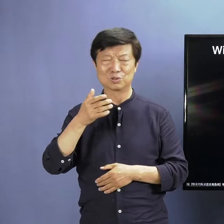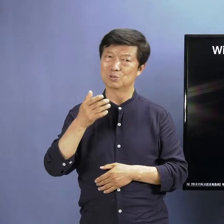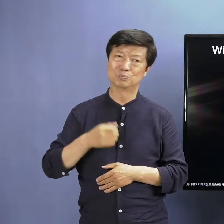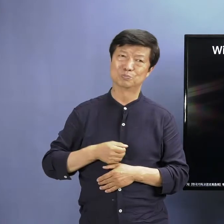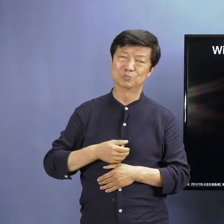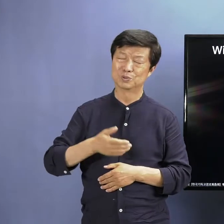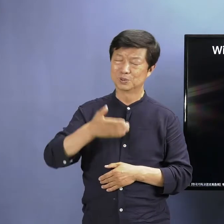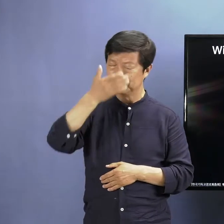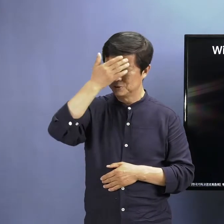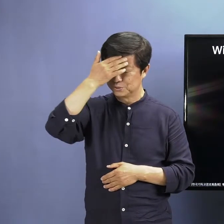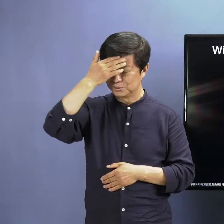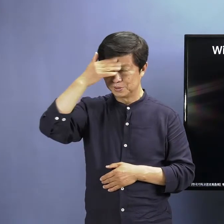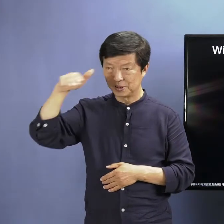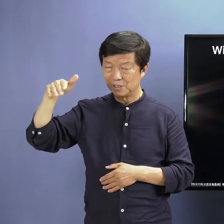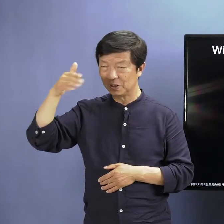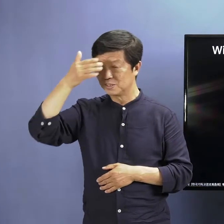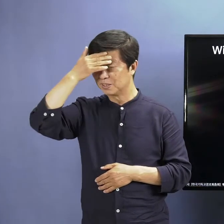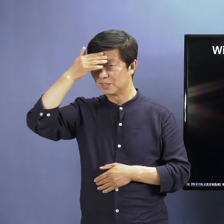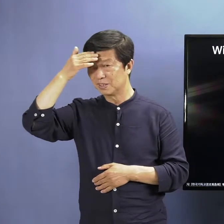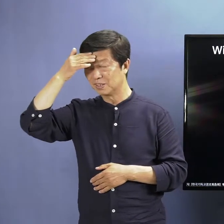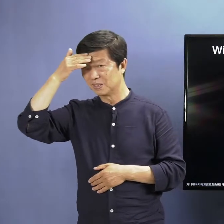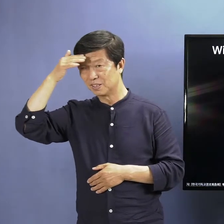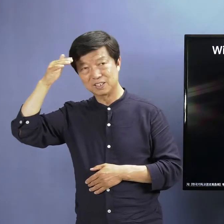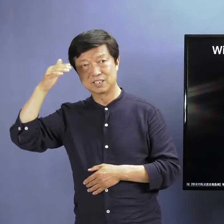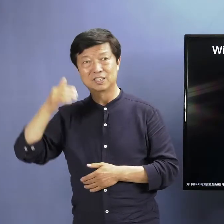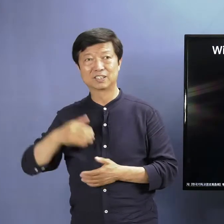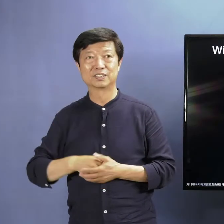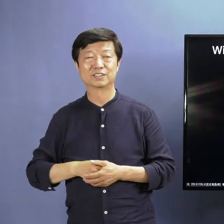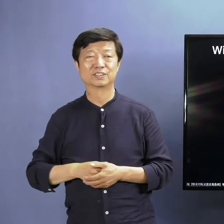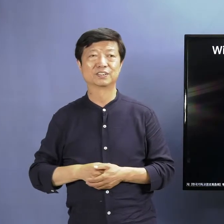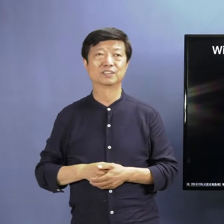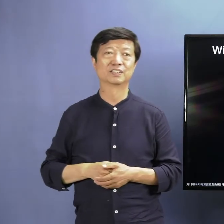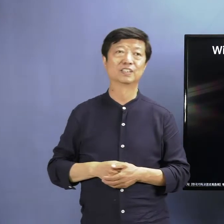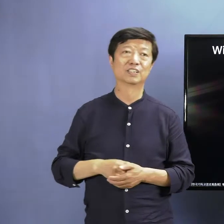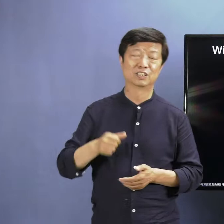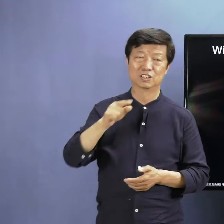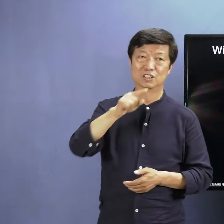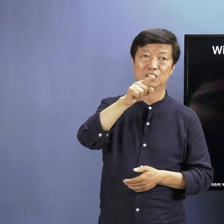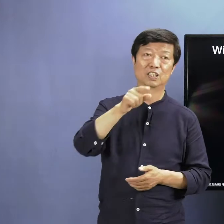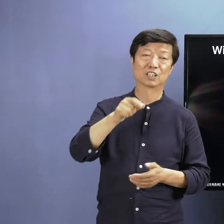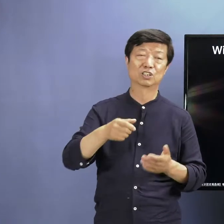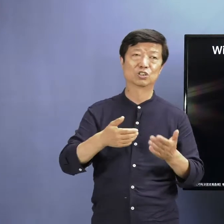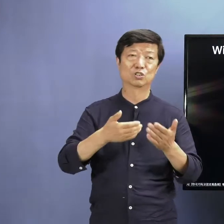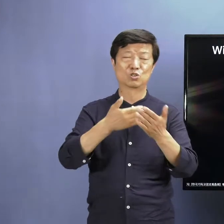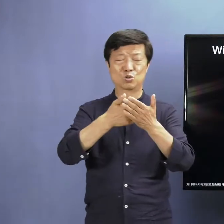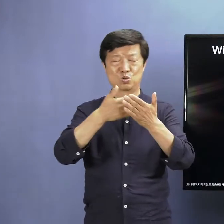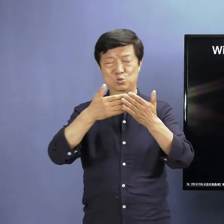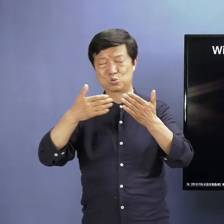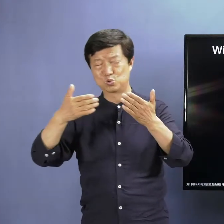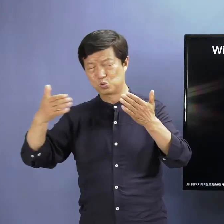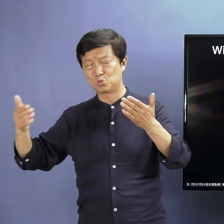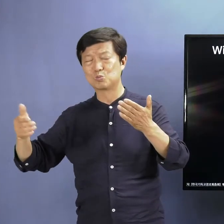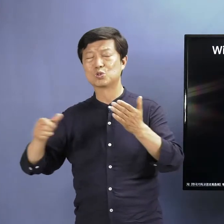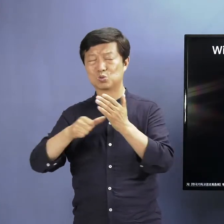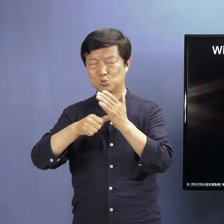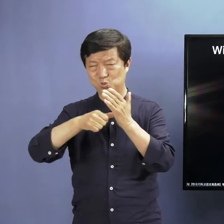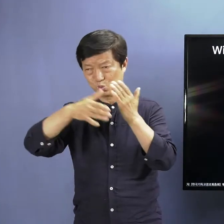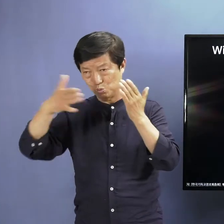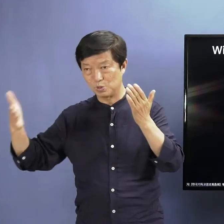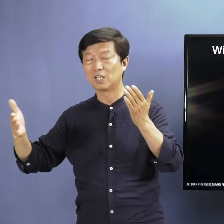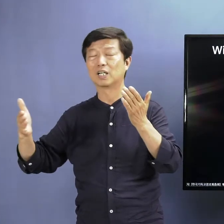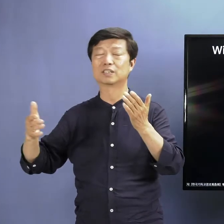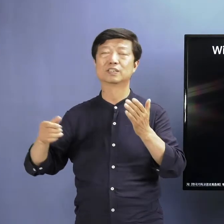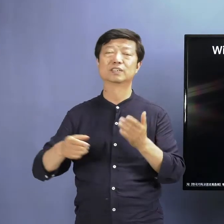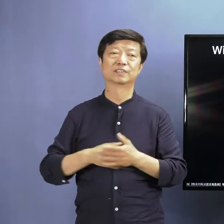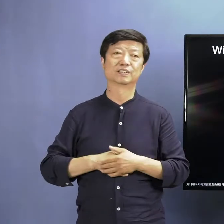예. 그런데 저게 원래 유명한 성화인데, 그런데 저게 너무 유명해가지고 저거를